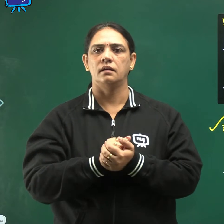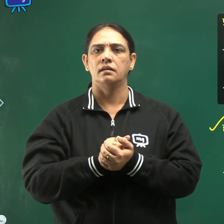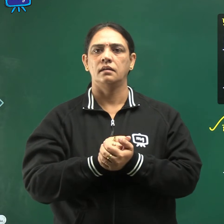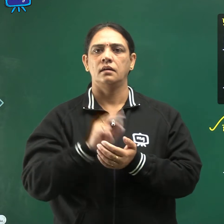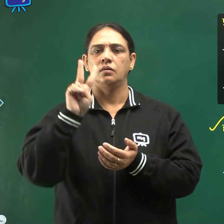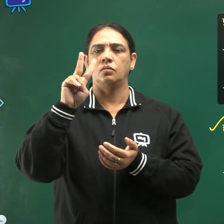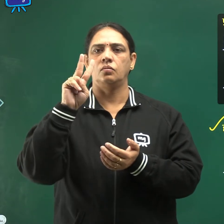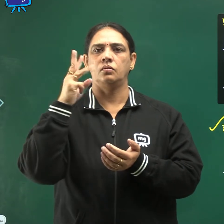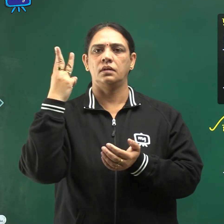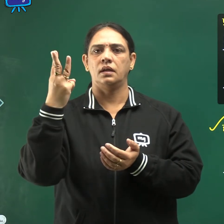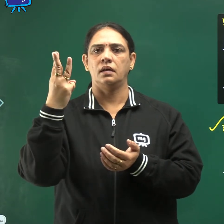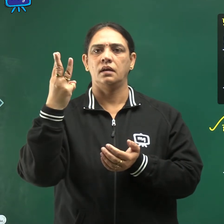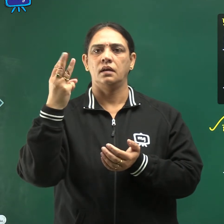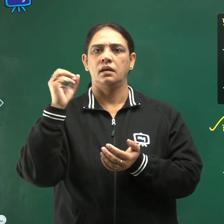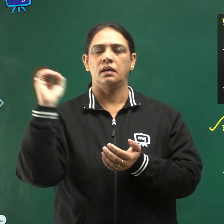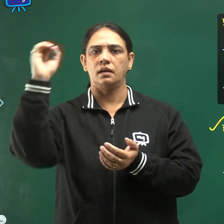23 डिग्री